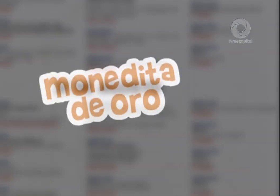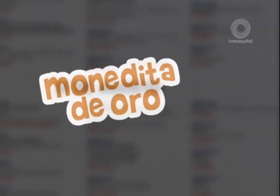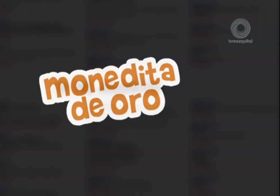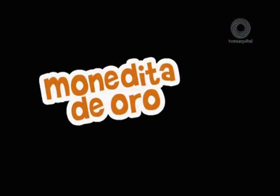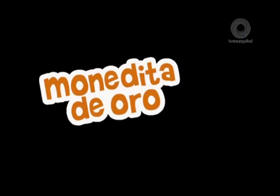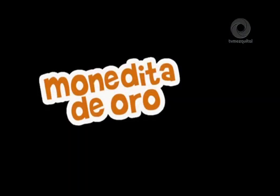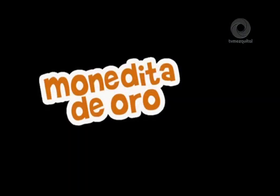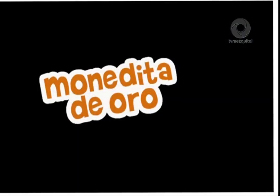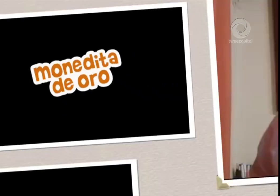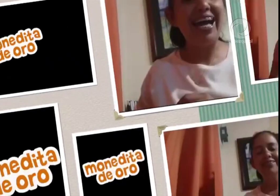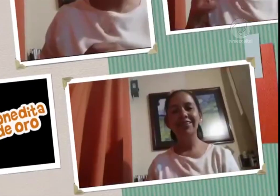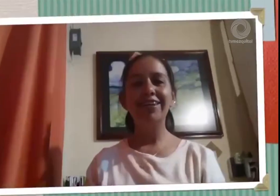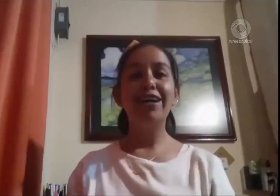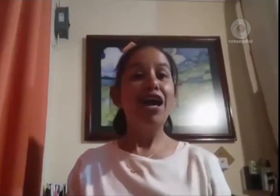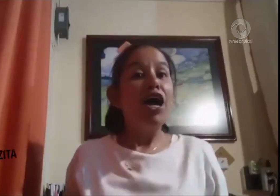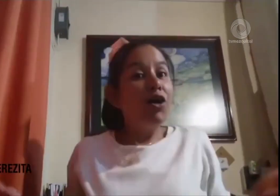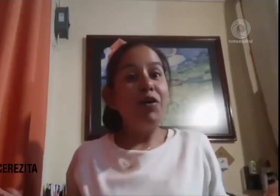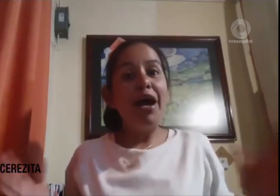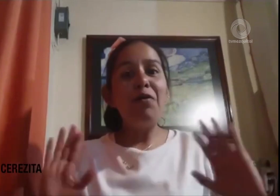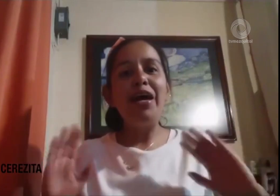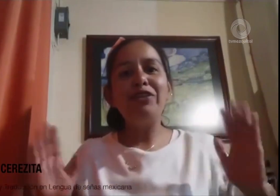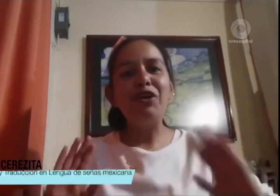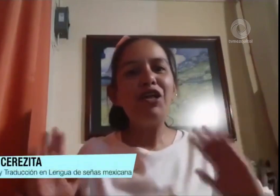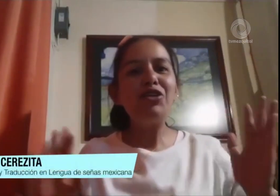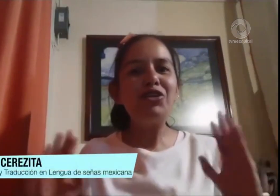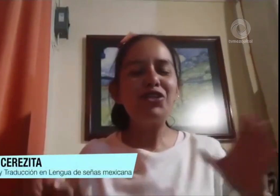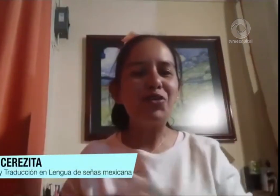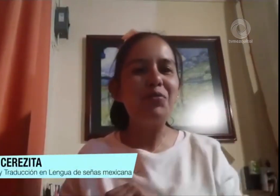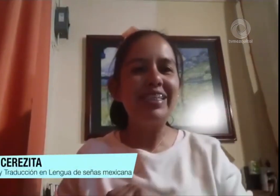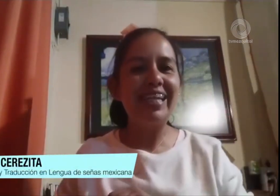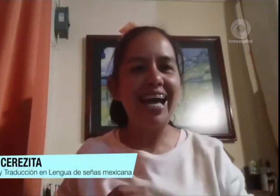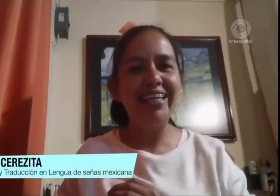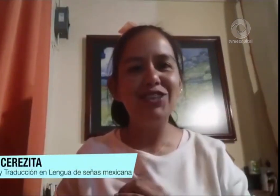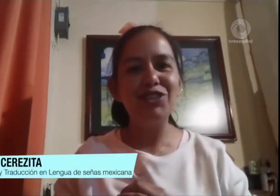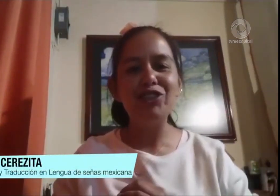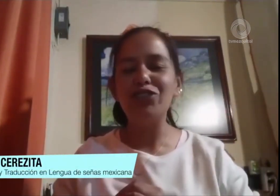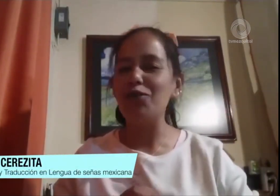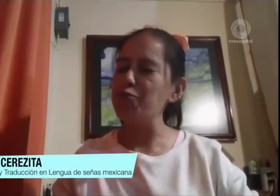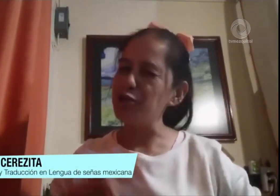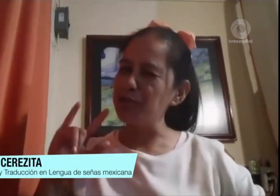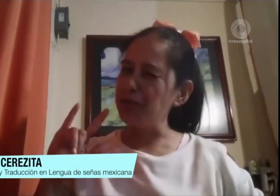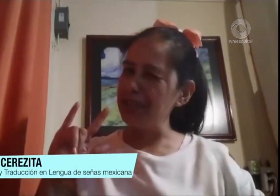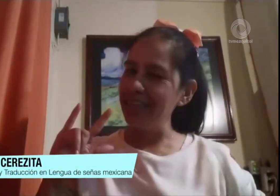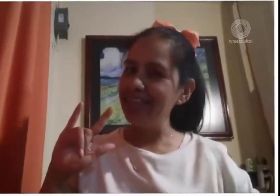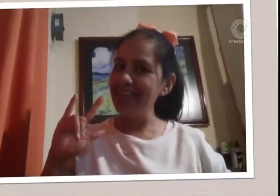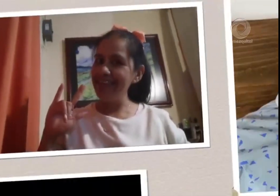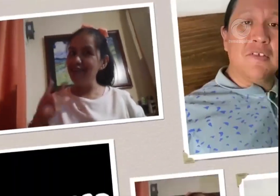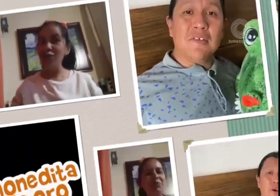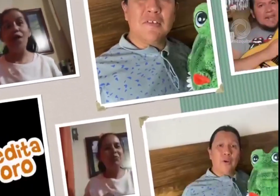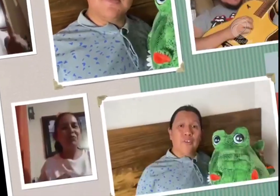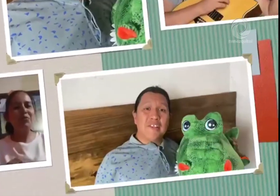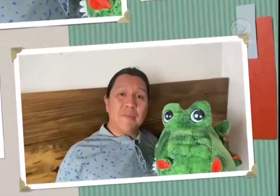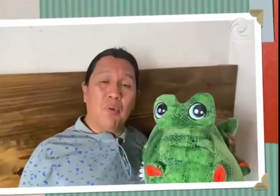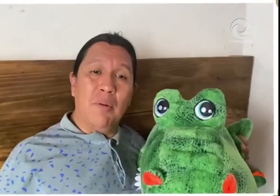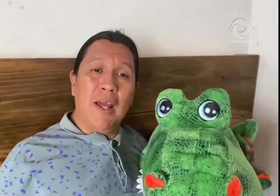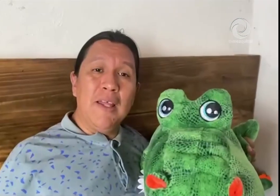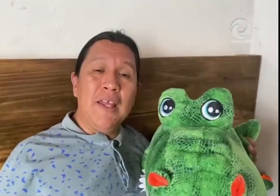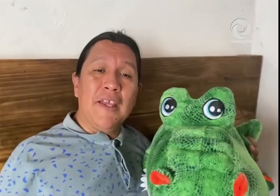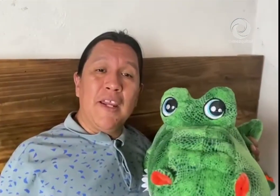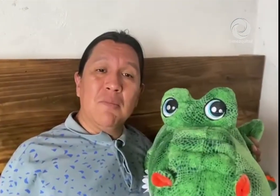problemas auditivos y saben o están aprendiendo el lenguaje de señas mexicana. Monedita de Oro es un grupo fundado en